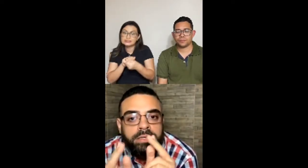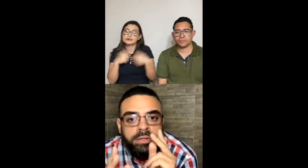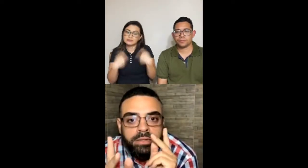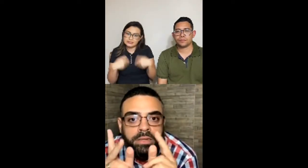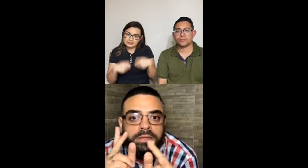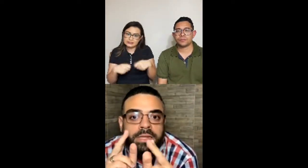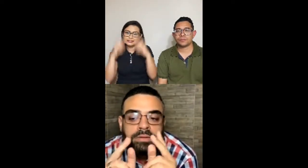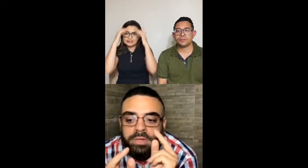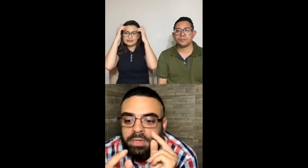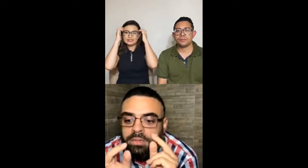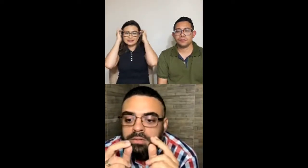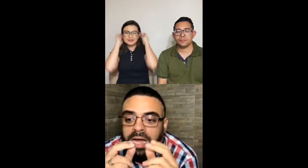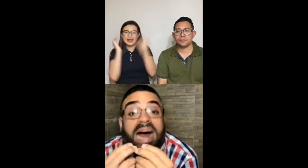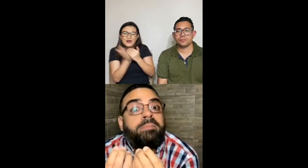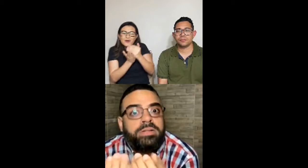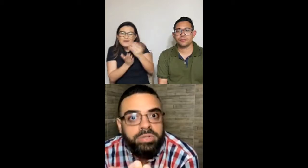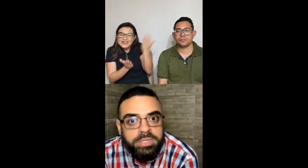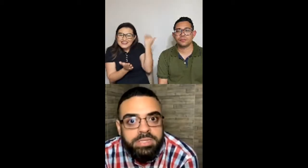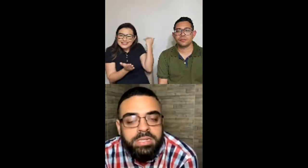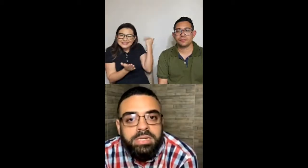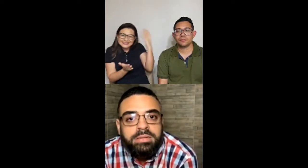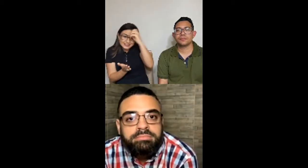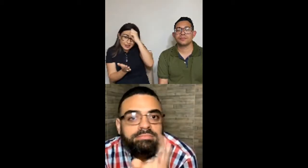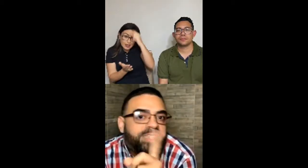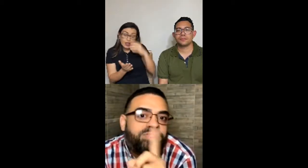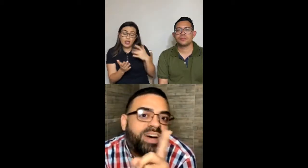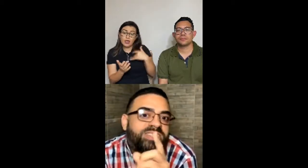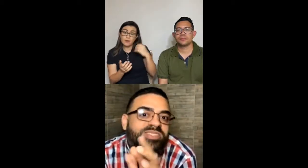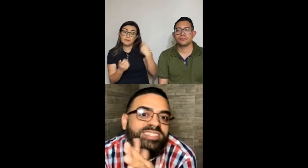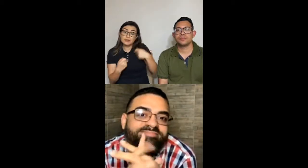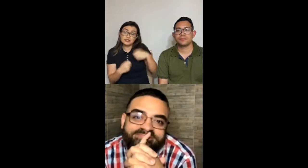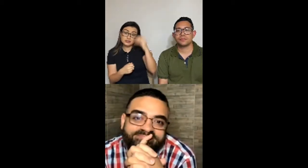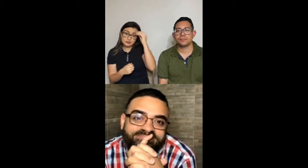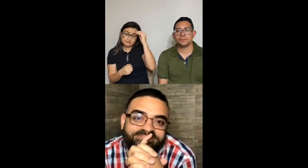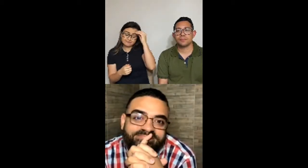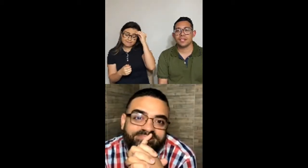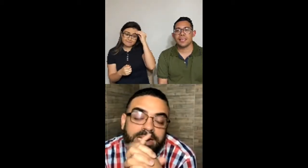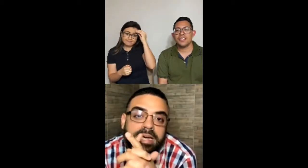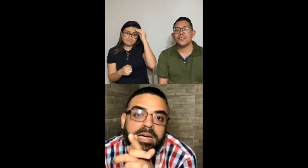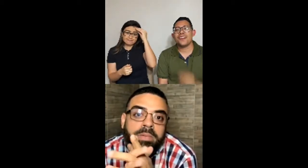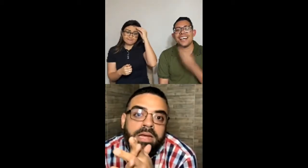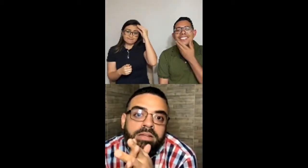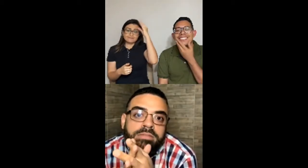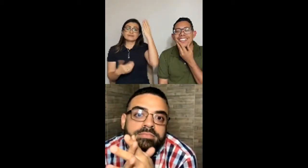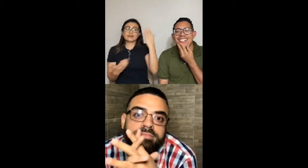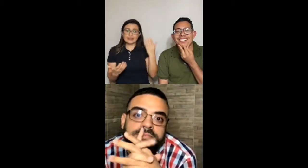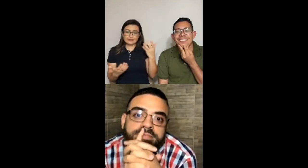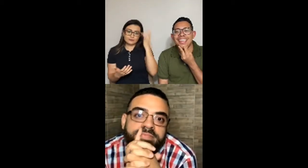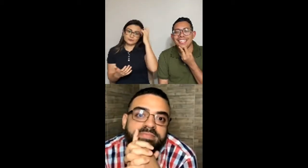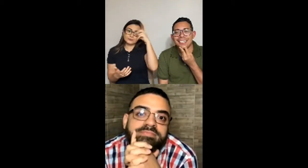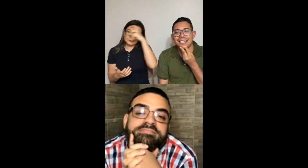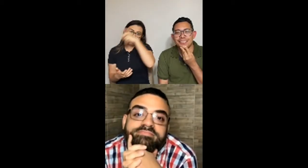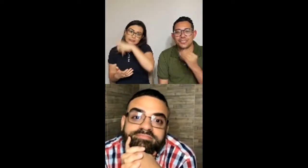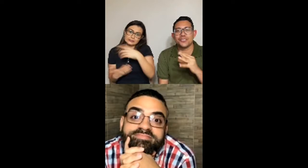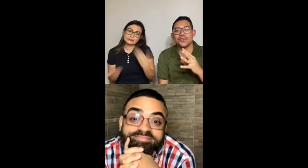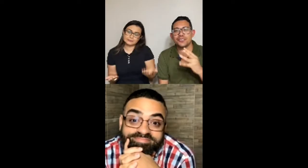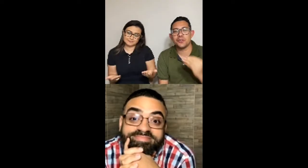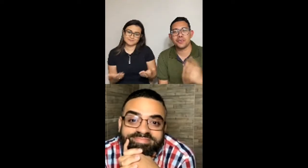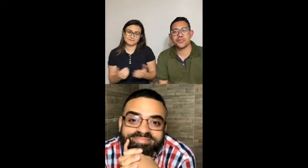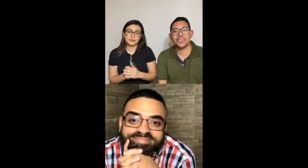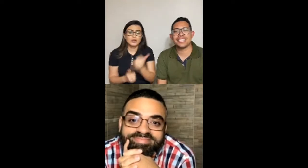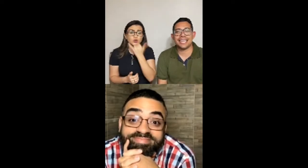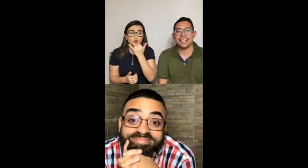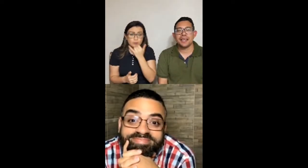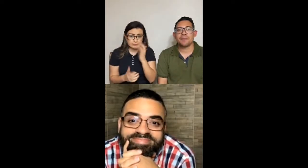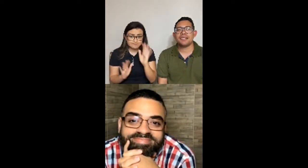são coisas que você vai ter que adaptar, ajustar e tendo que... E eu acho, Saulo, também, desculpa